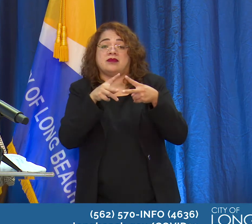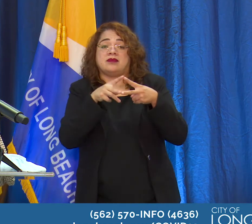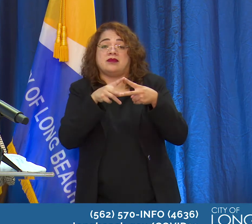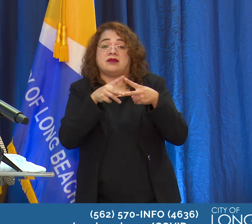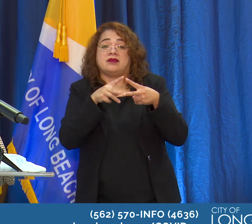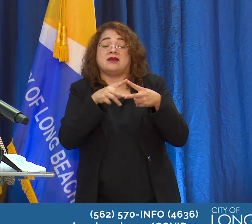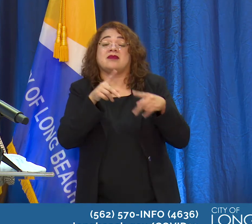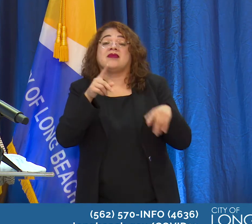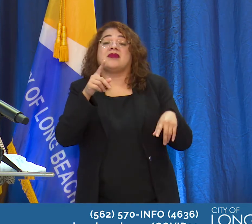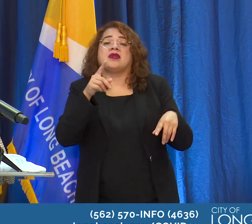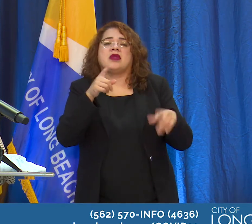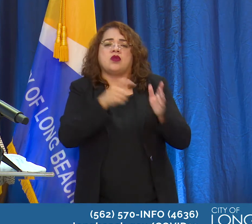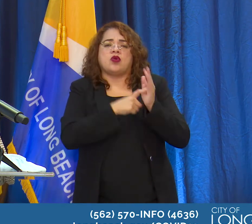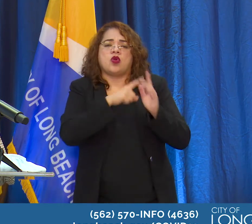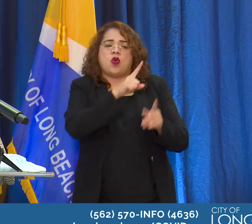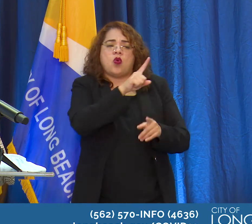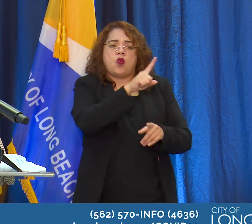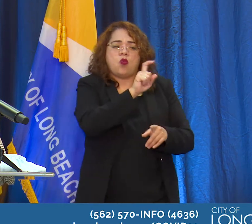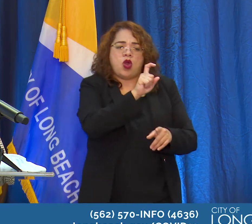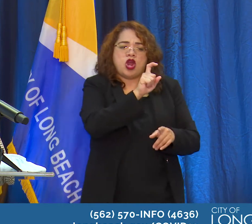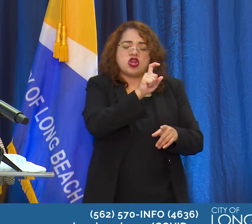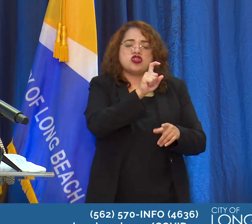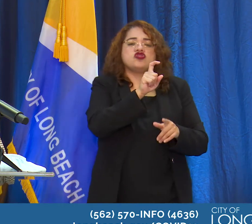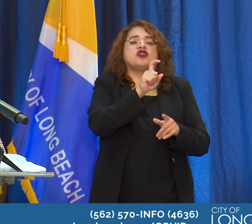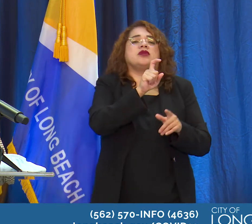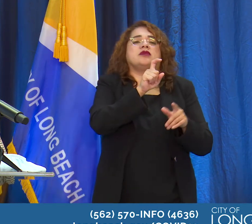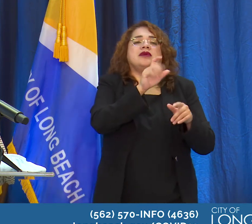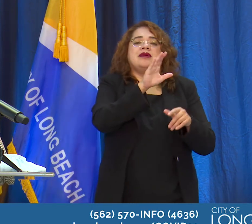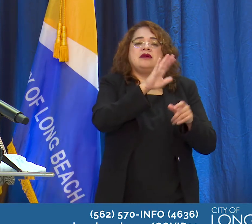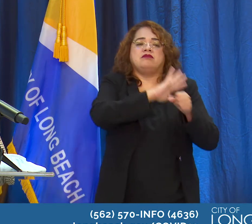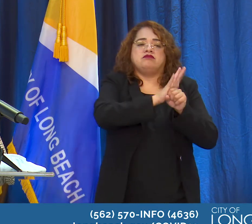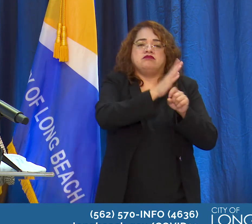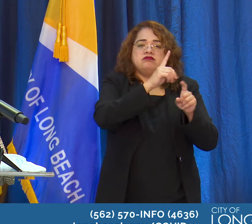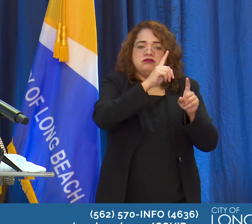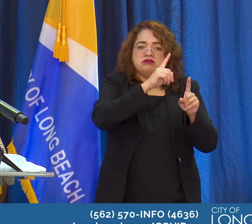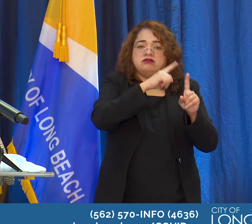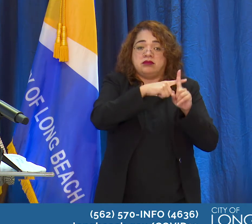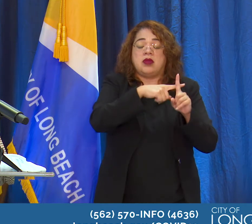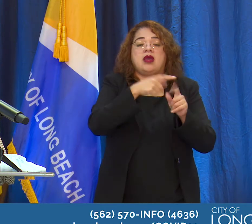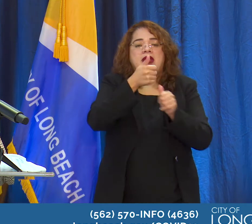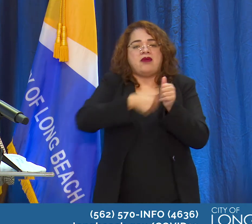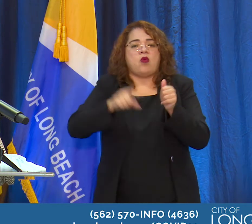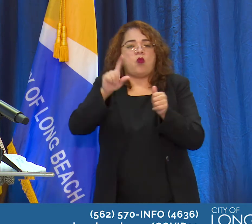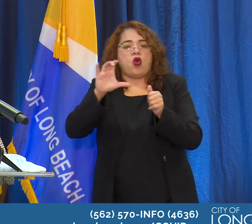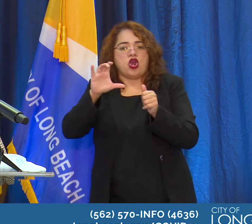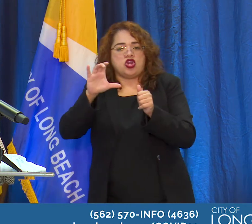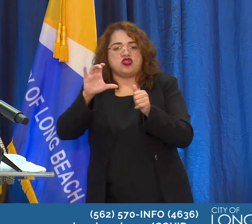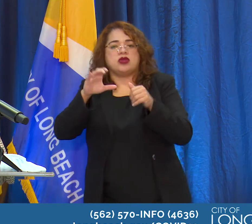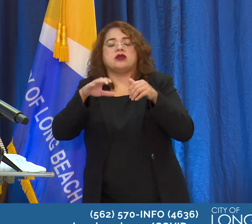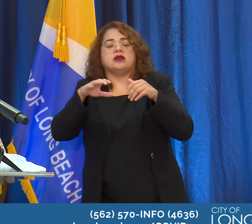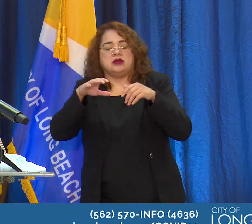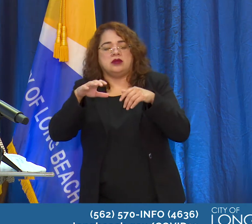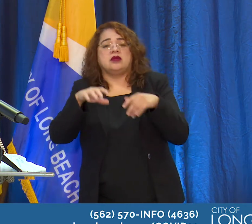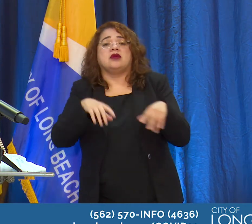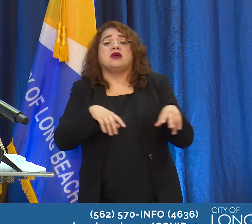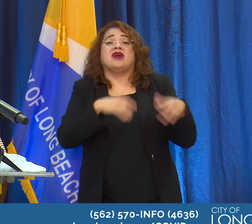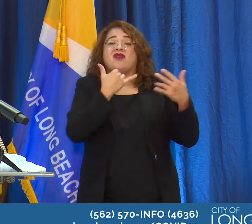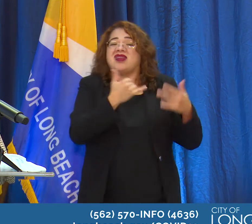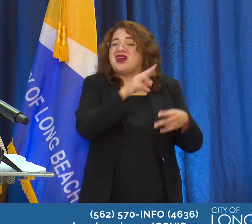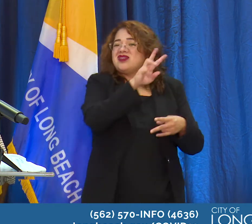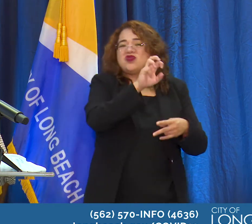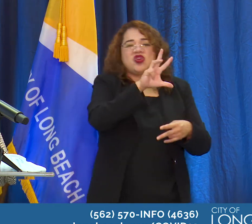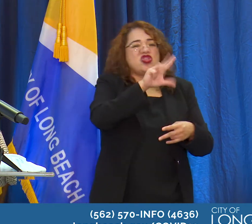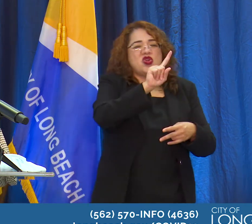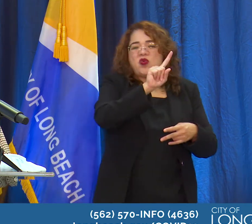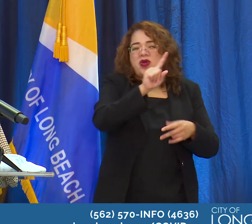es 100 casos por cada 100,000 personas y ahorita estamos a 231 casos por cada 100,000.